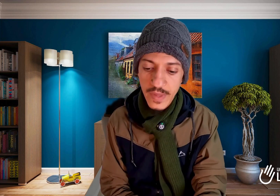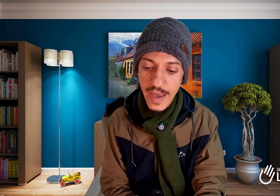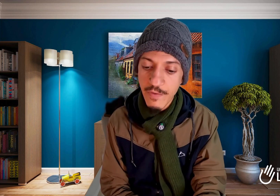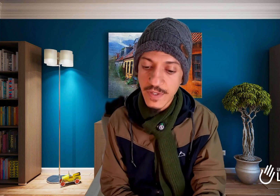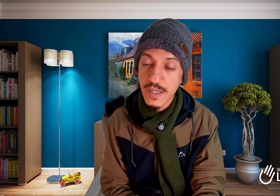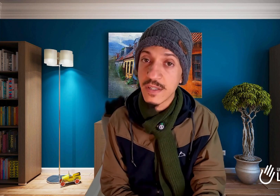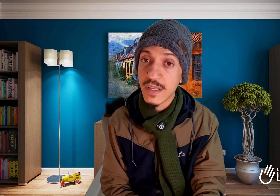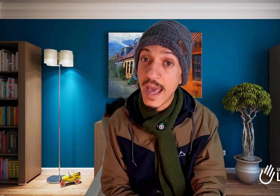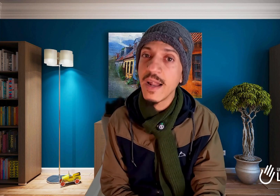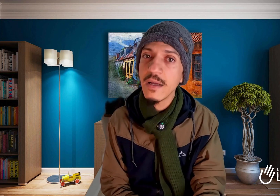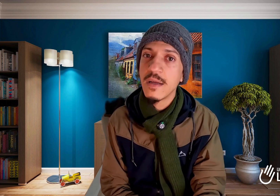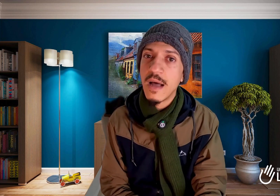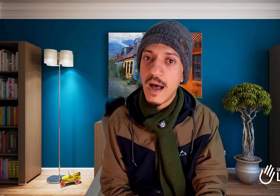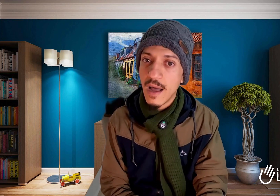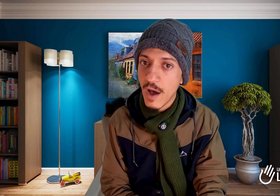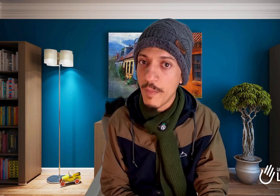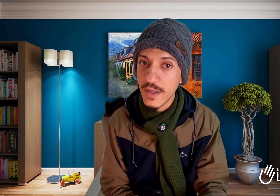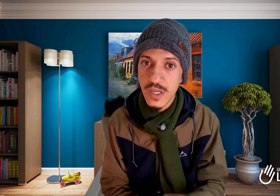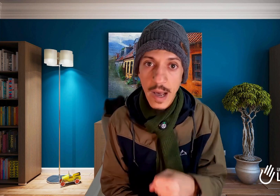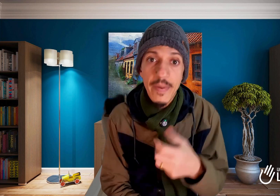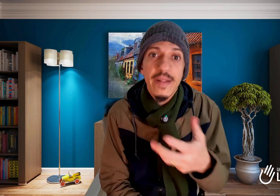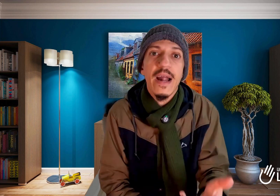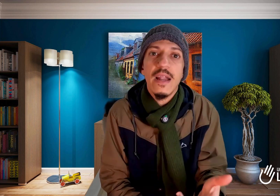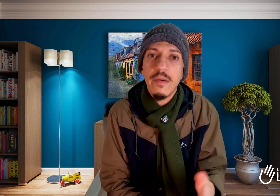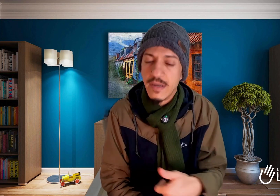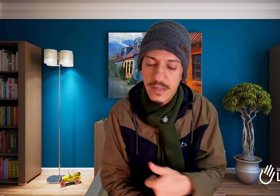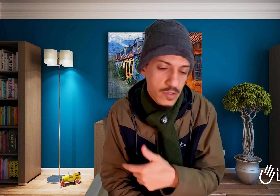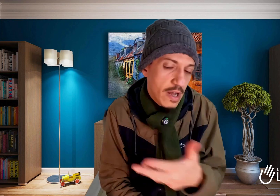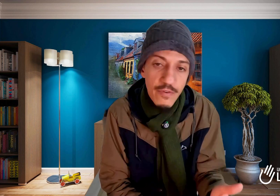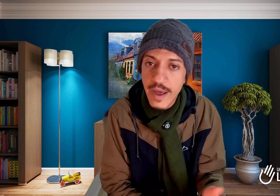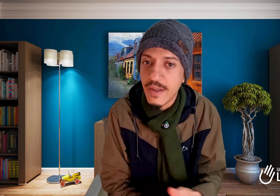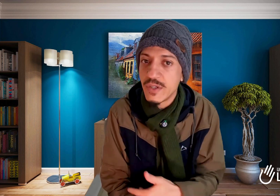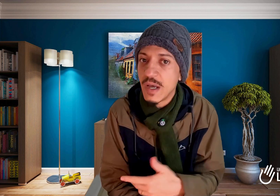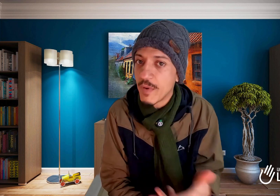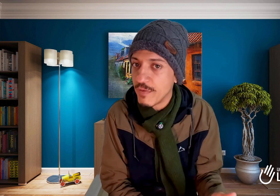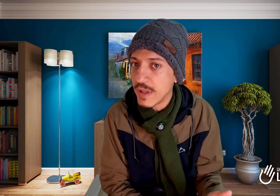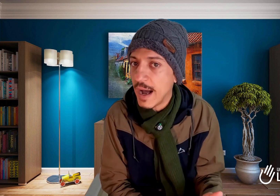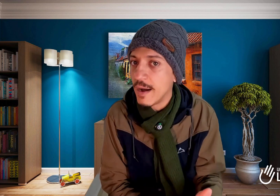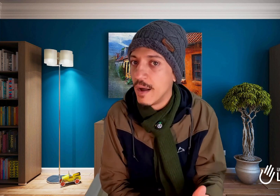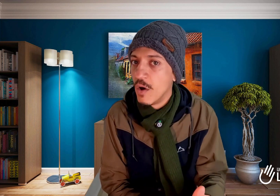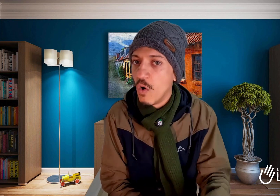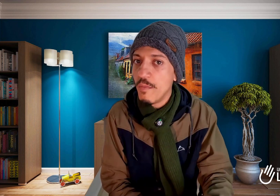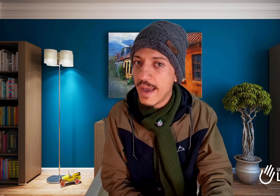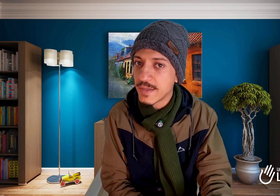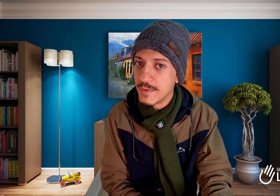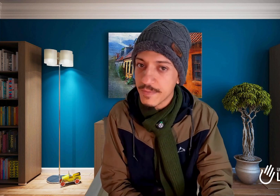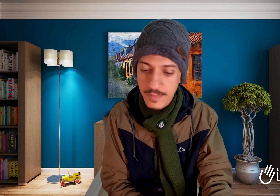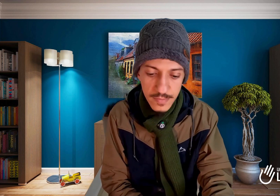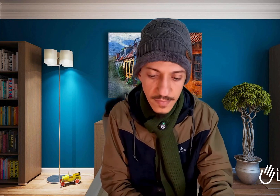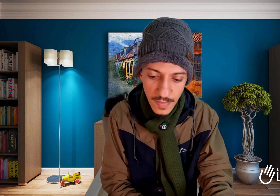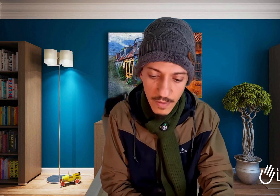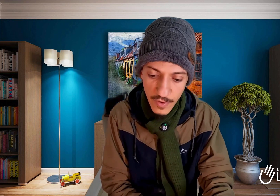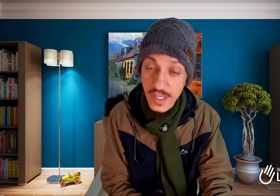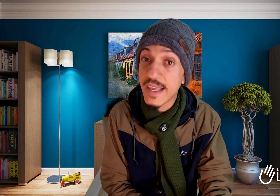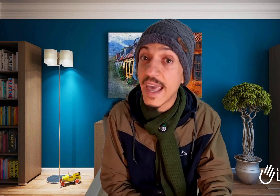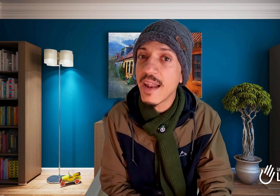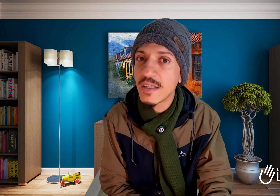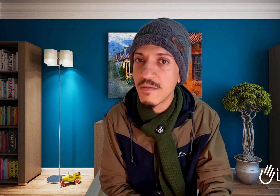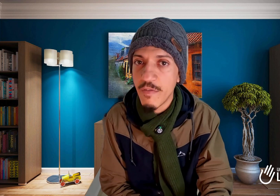você queira realmente aprender a Libra, se tornar fluente, se aprofundar, ou mesmo você queira desenvolver